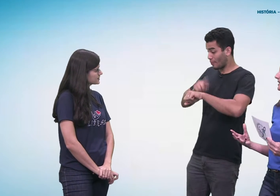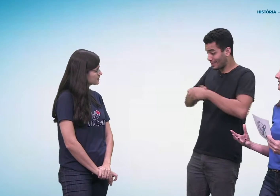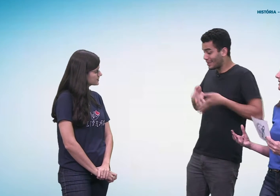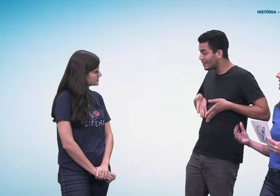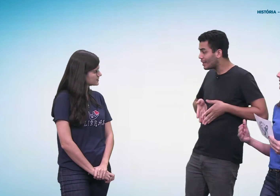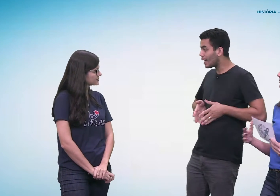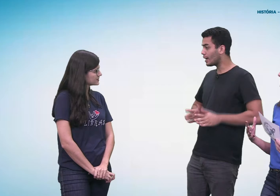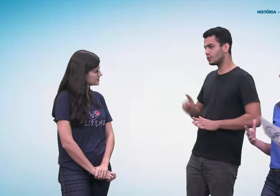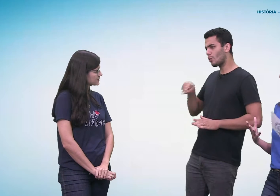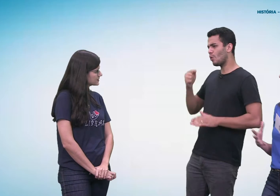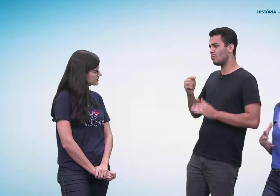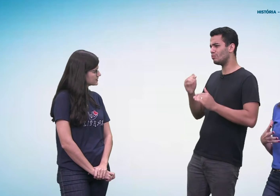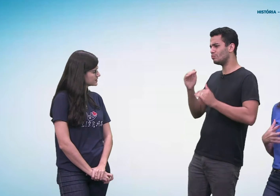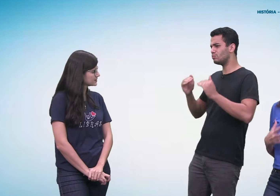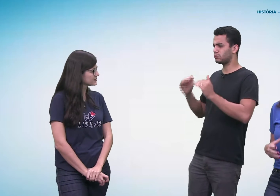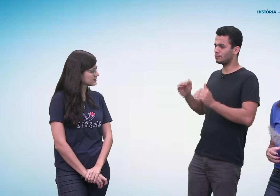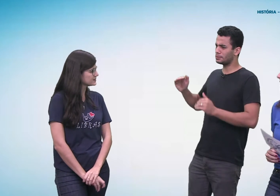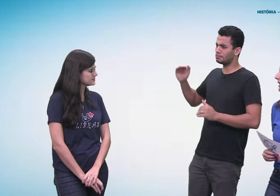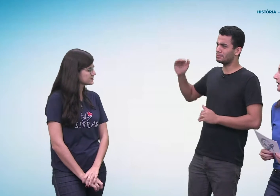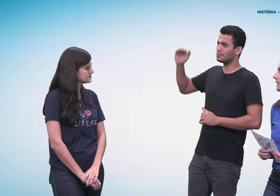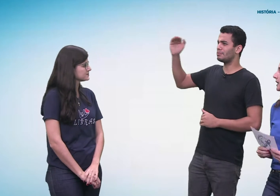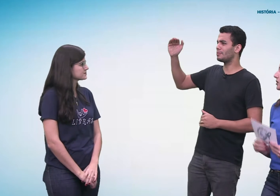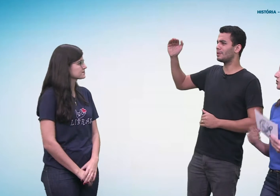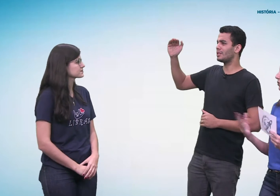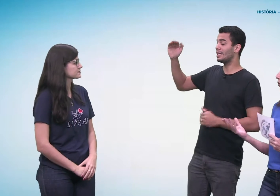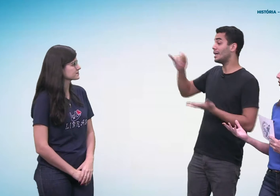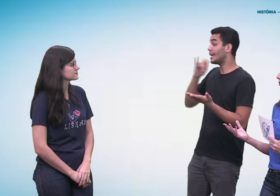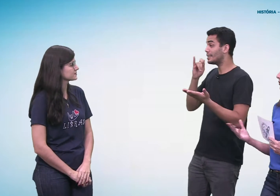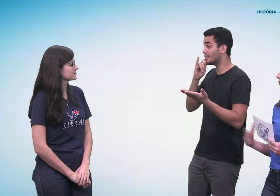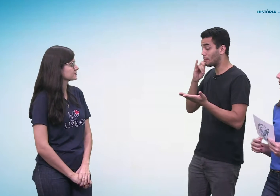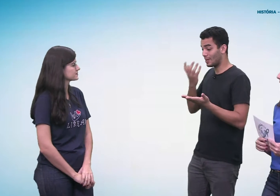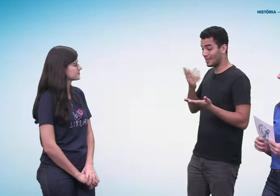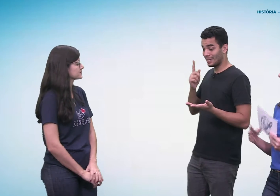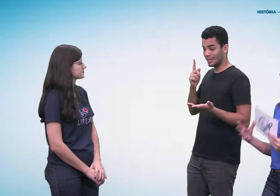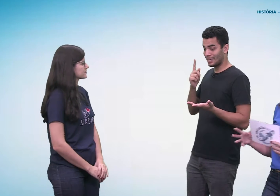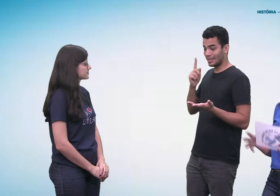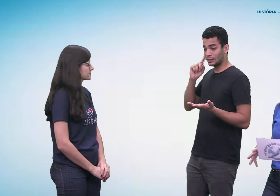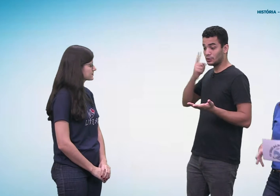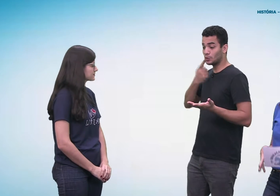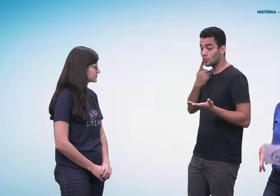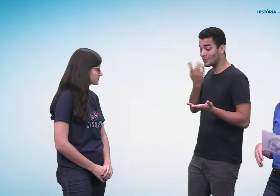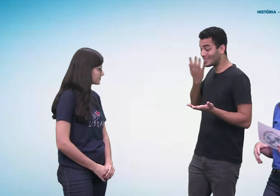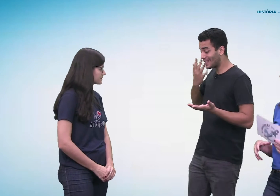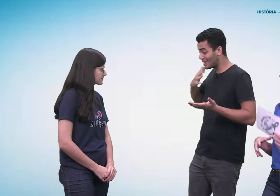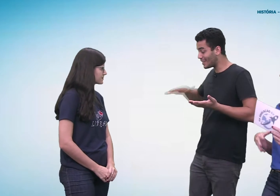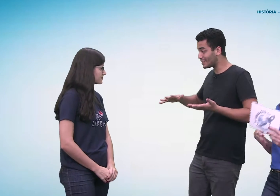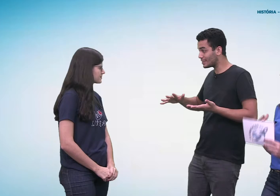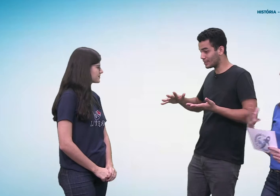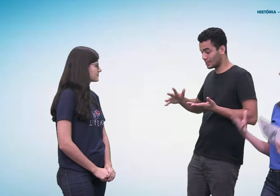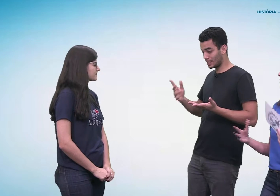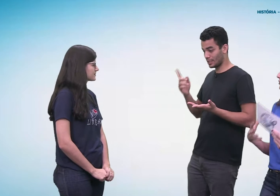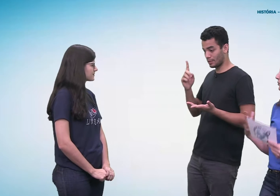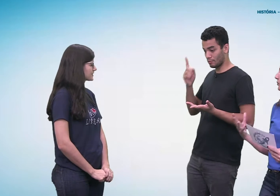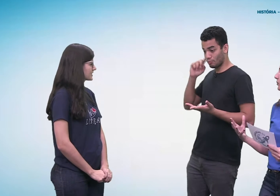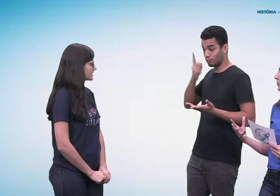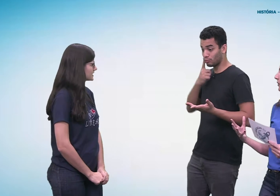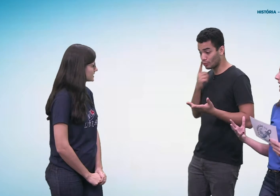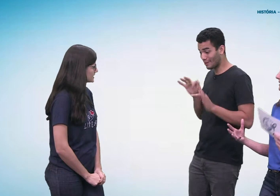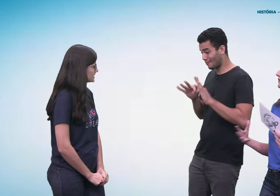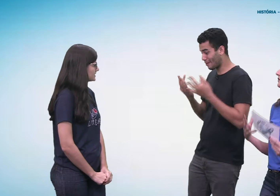que não têm ninguém na família surdo, e ela é uma criança surda, como essa